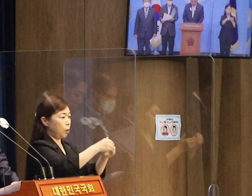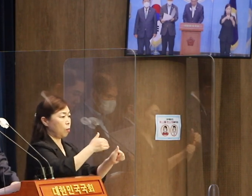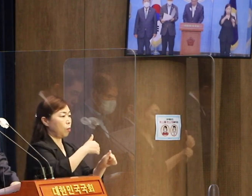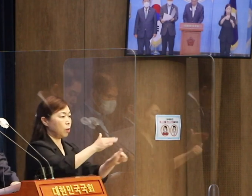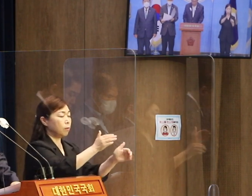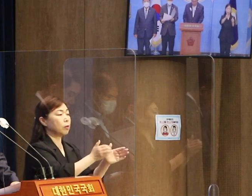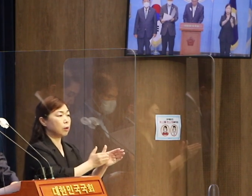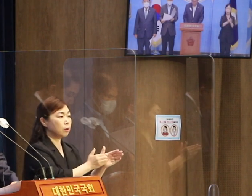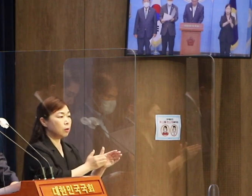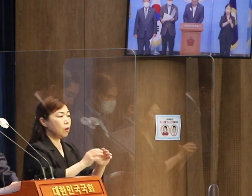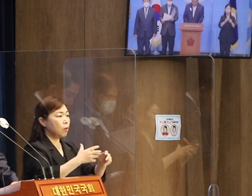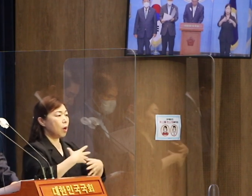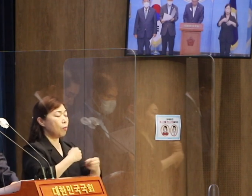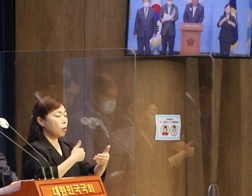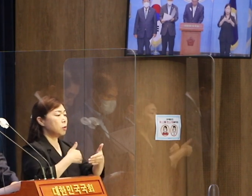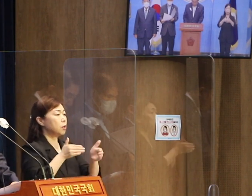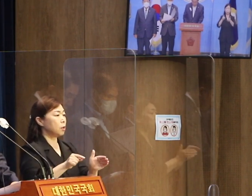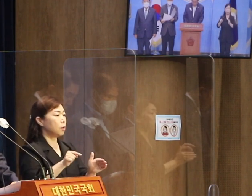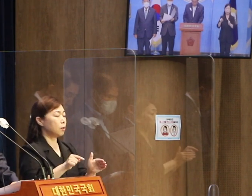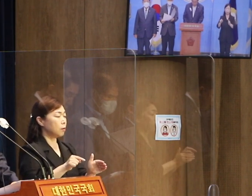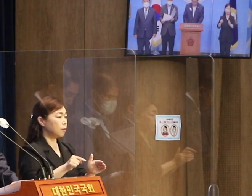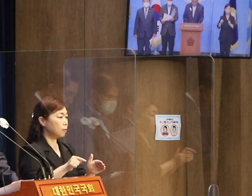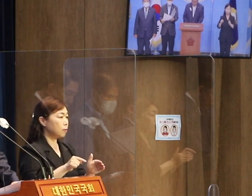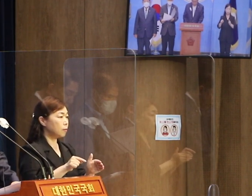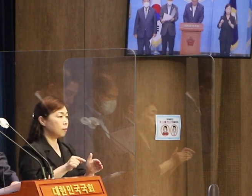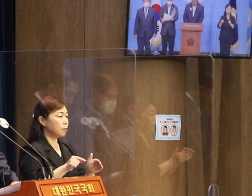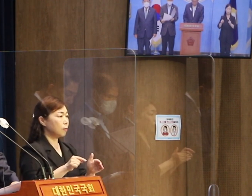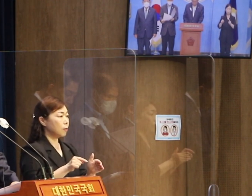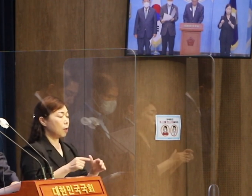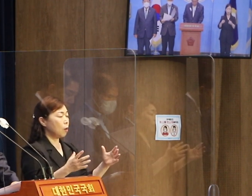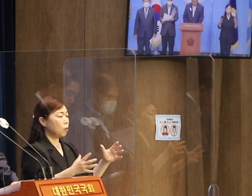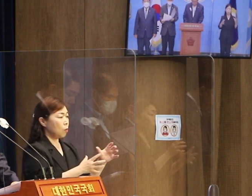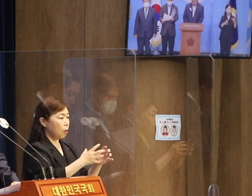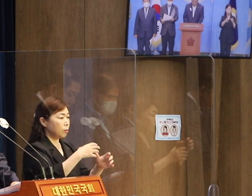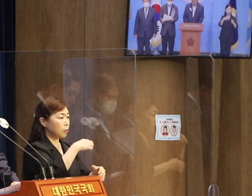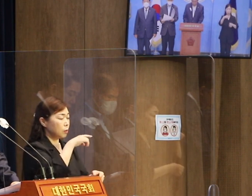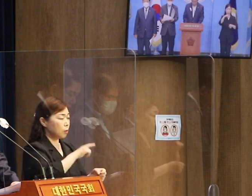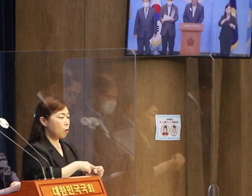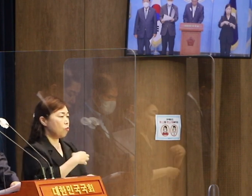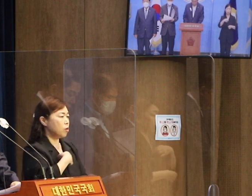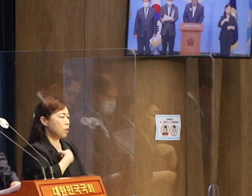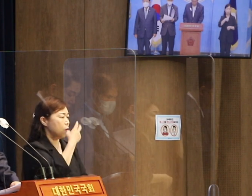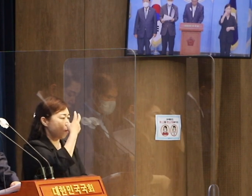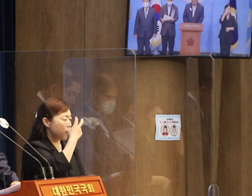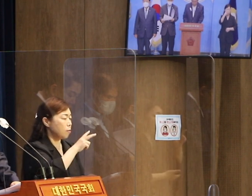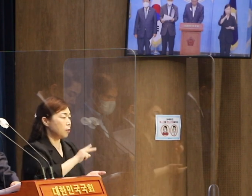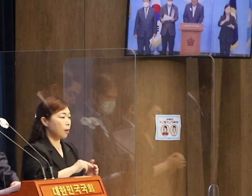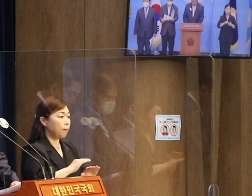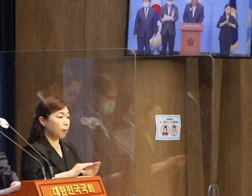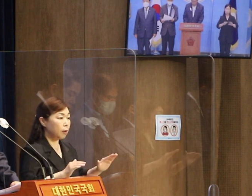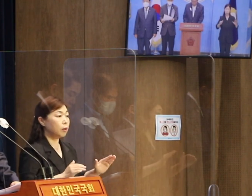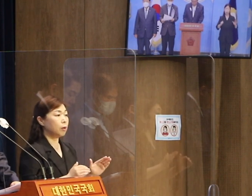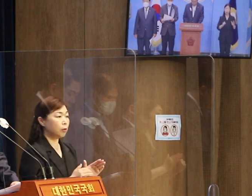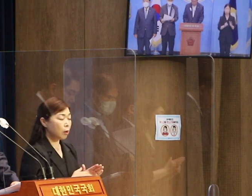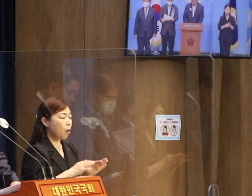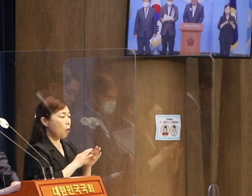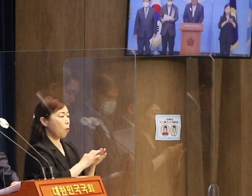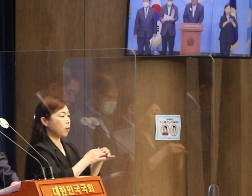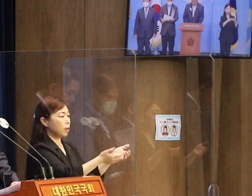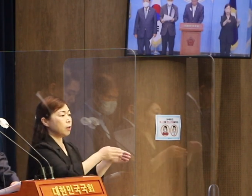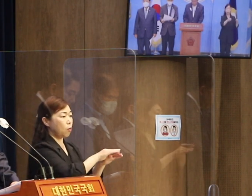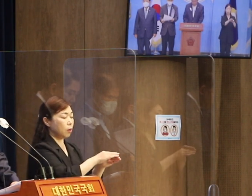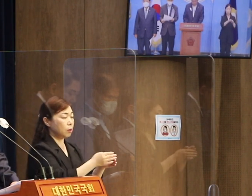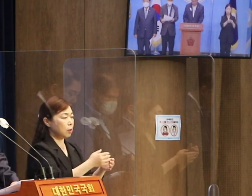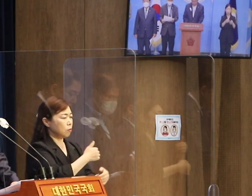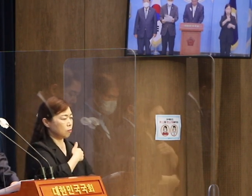국가안보실은 국가위기관리의 컨트롤타워로서 통합적 위기관리를 수행했고 유관기관과의 충분한 토의와